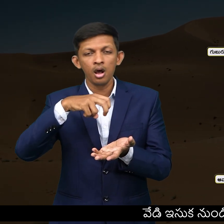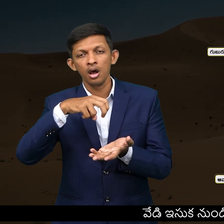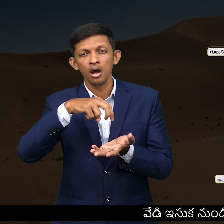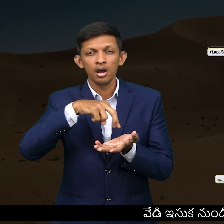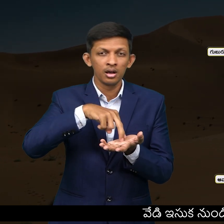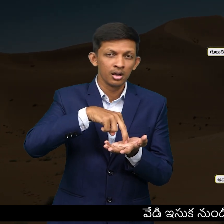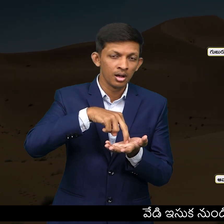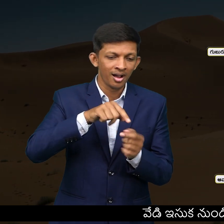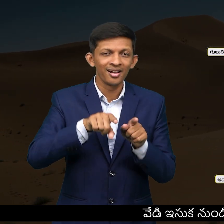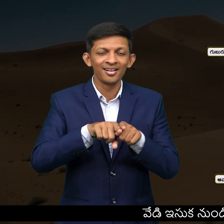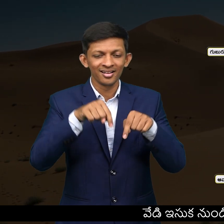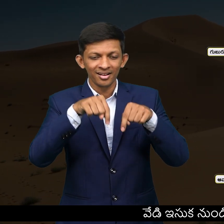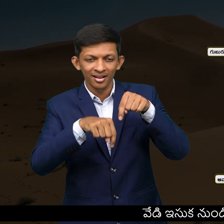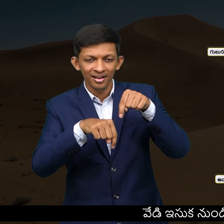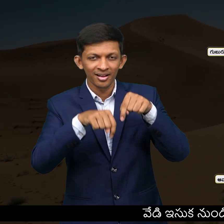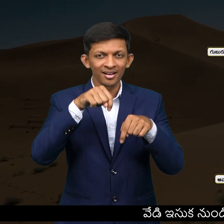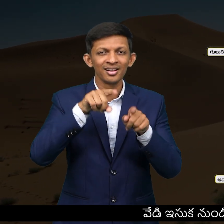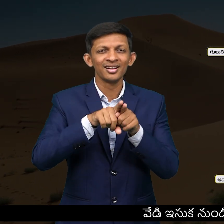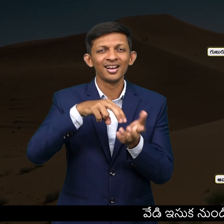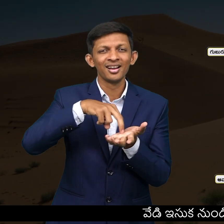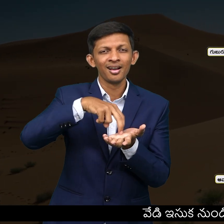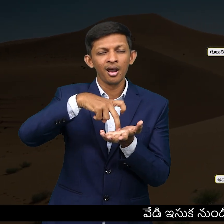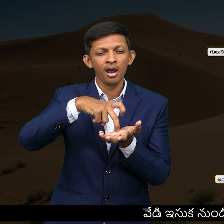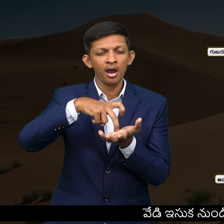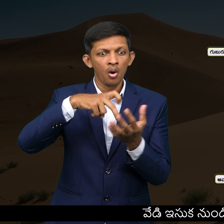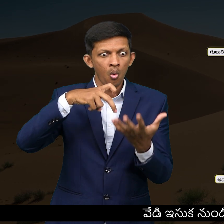నుండి దూరంగా ఉంచుతాయి.